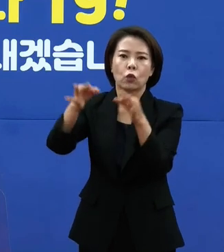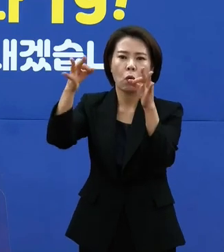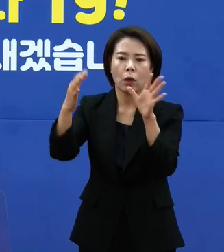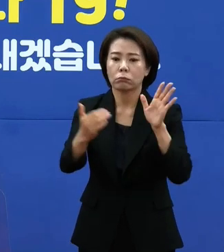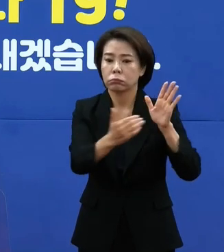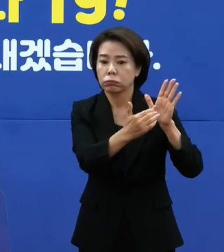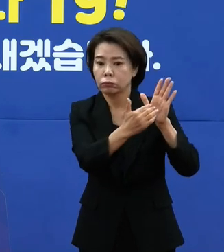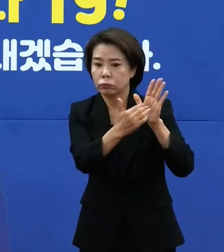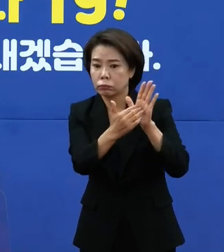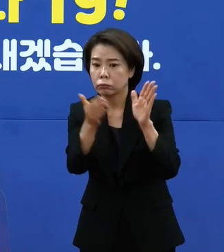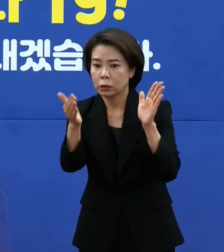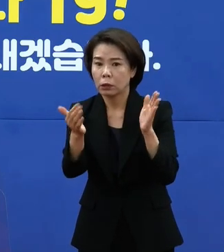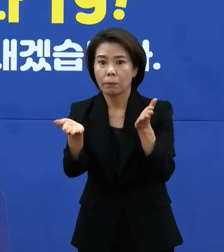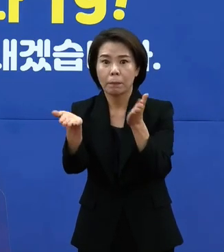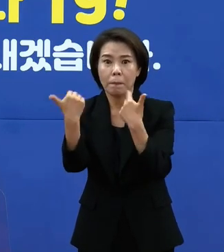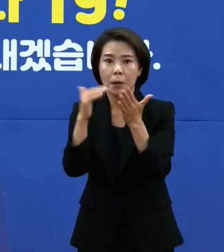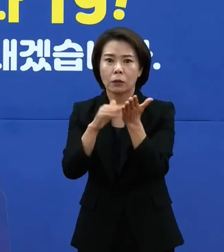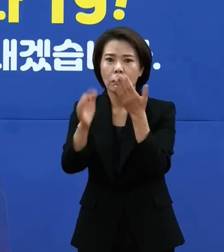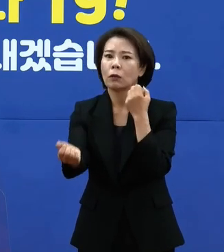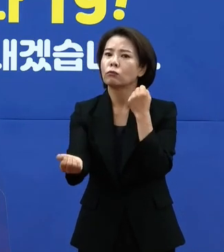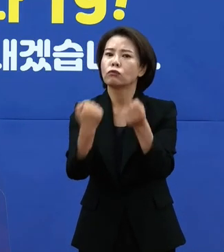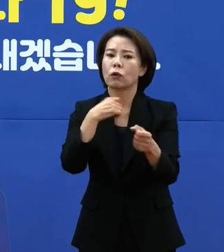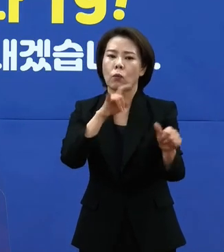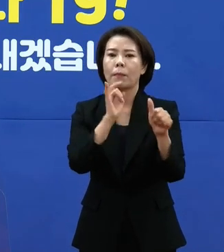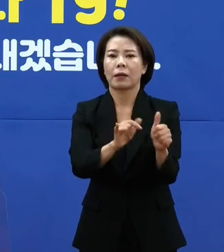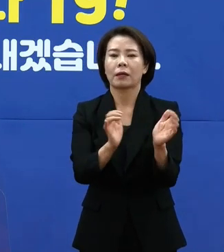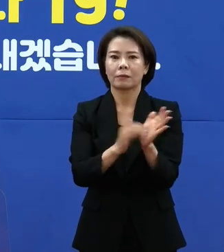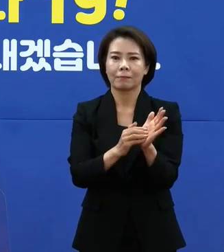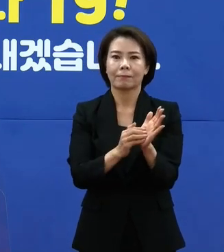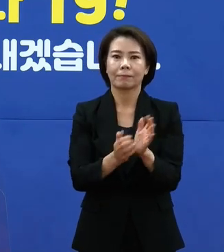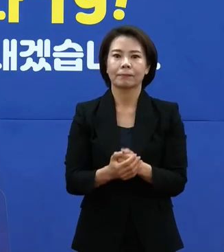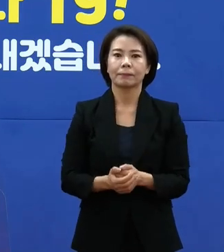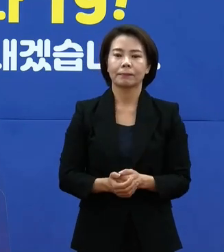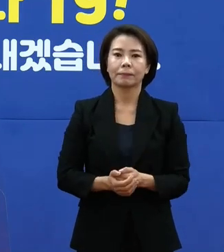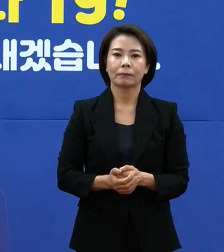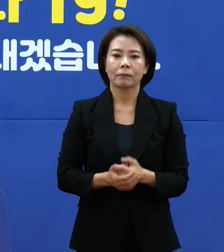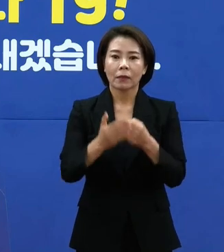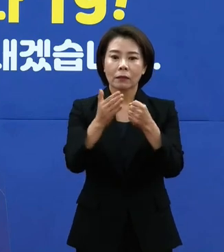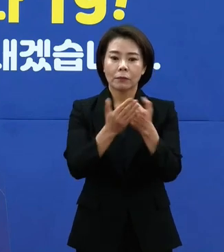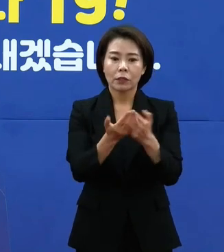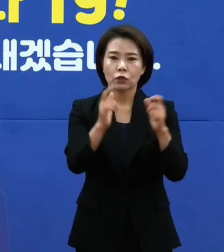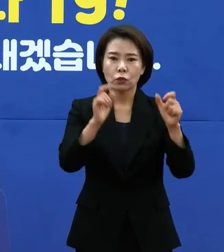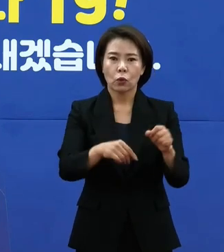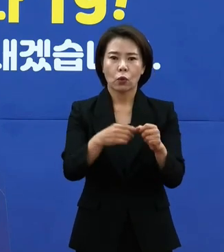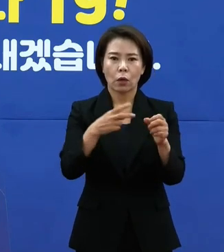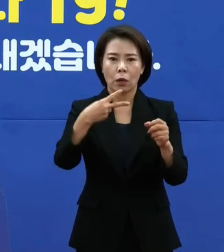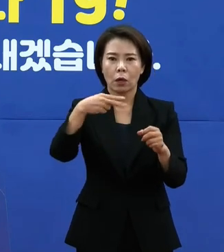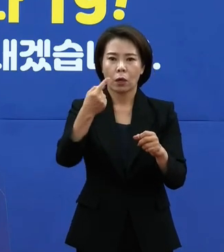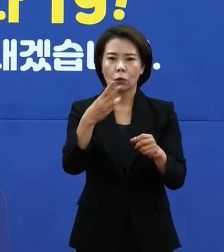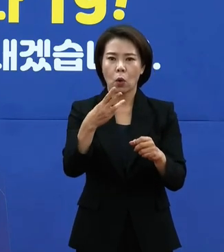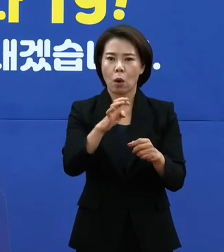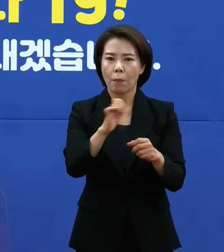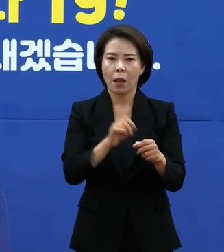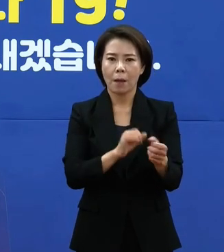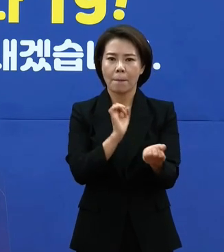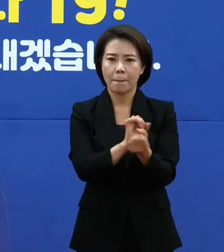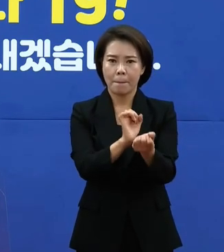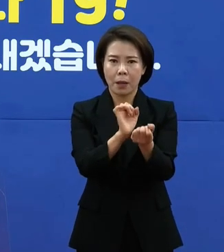기간이 지났음에도 확진된 것으로 조사되었습니다. 이에 따라 제주 지역 돌파 감염 확진 사례는